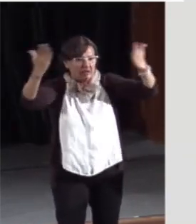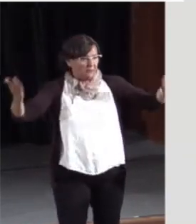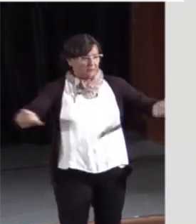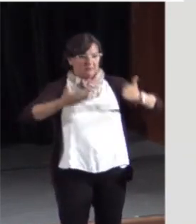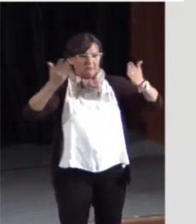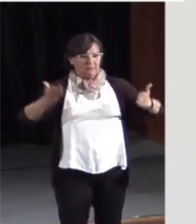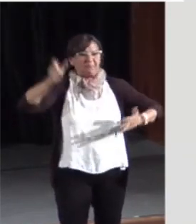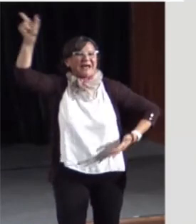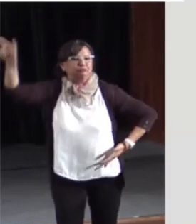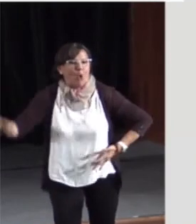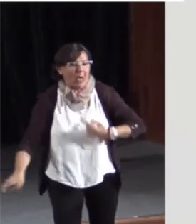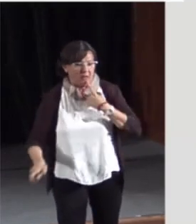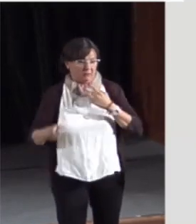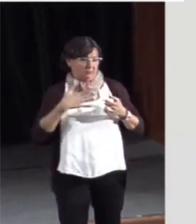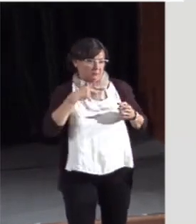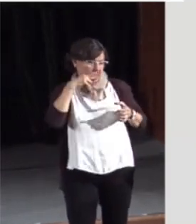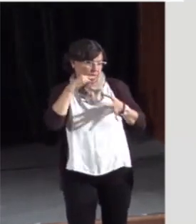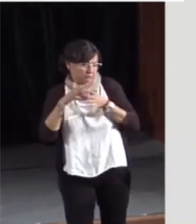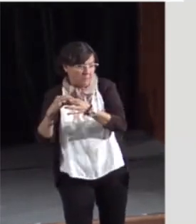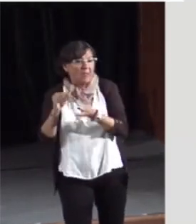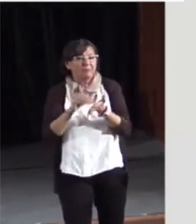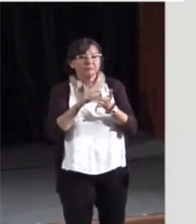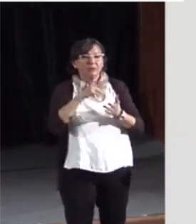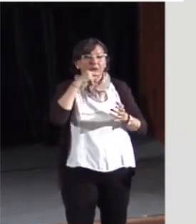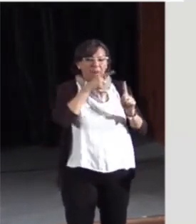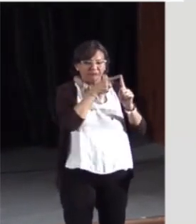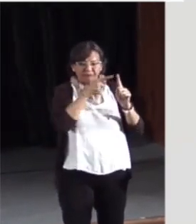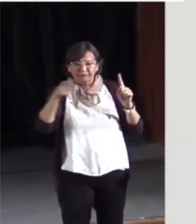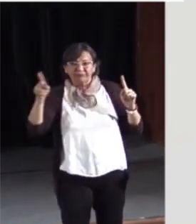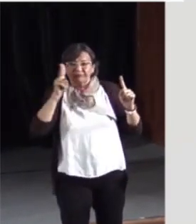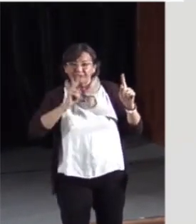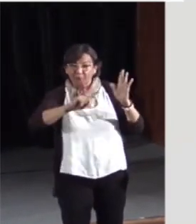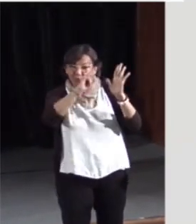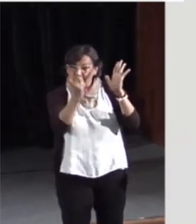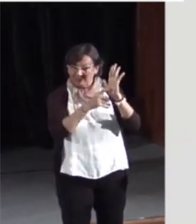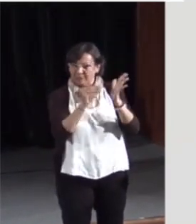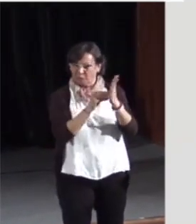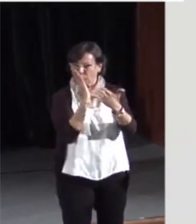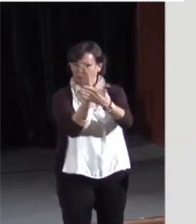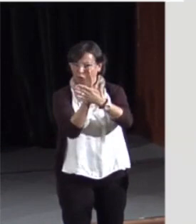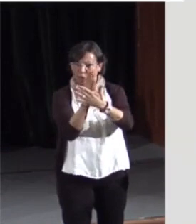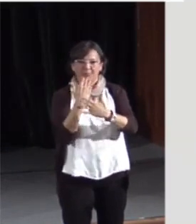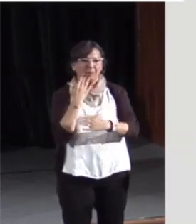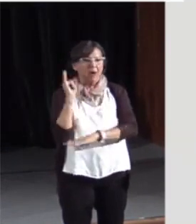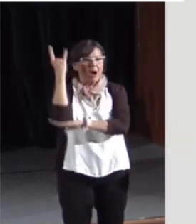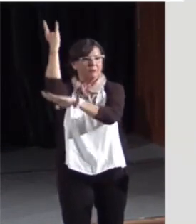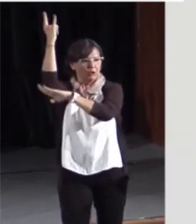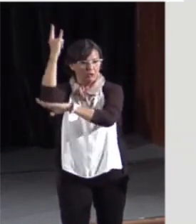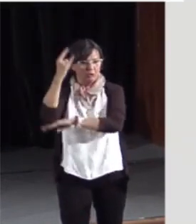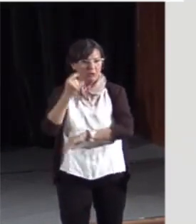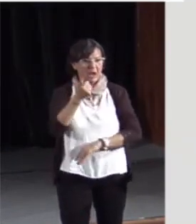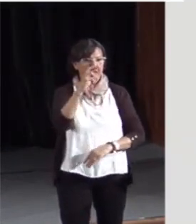También está el componente hablado, que se encuentra en persona, mes, diciembre, en algunos de los signos que